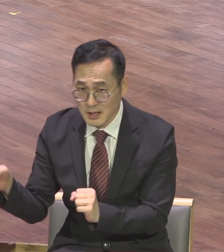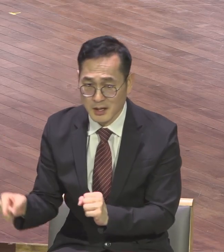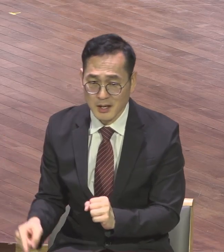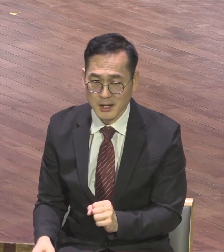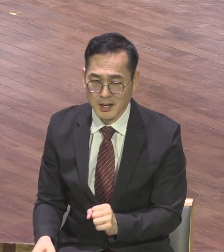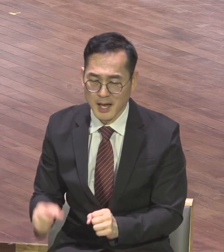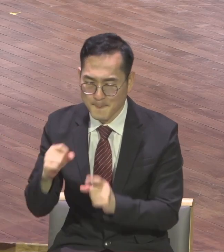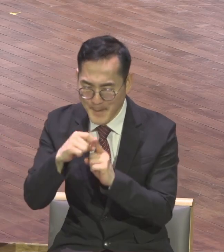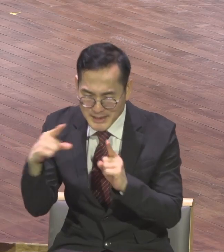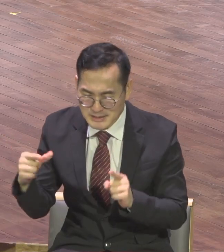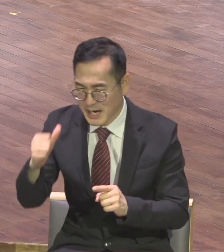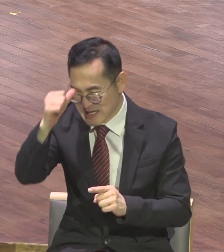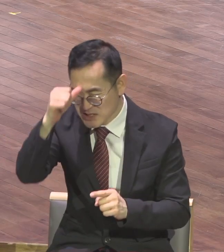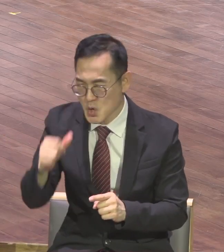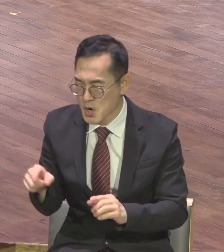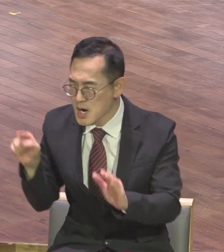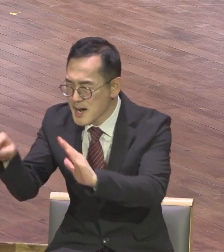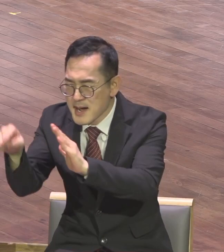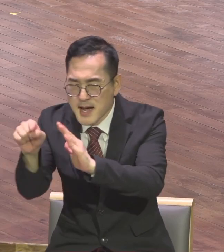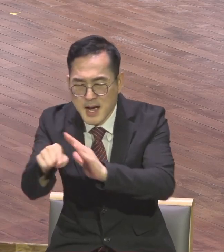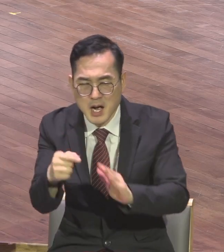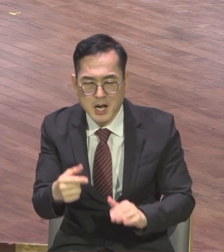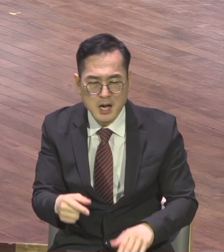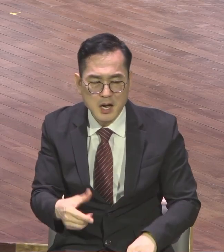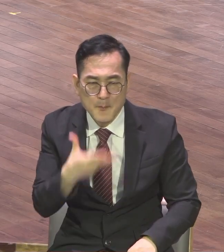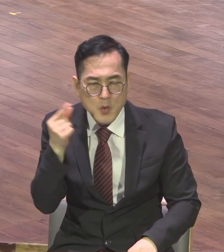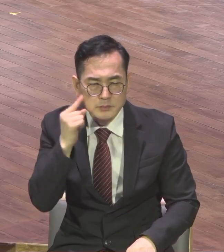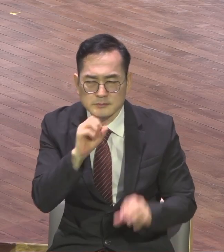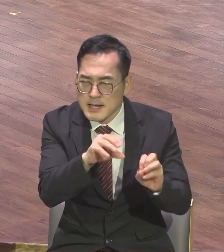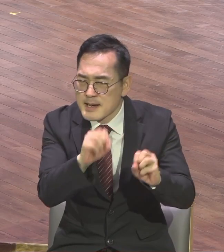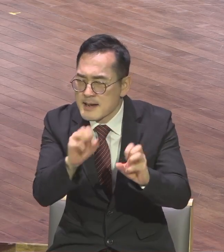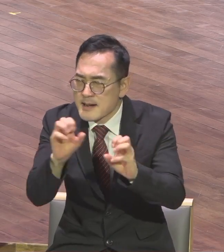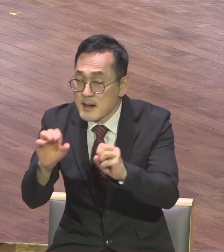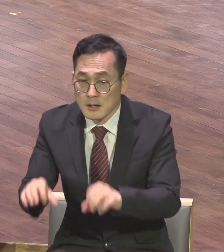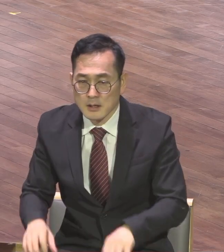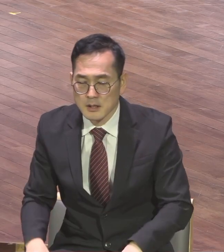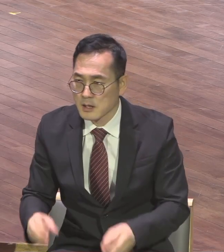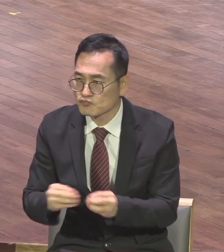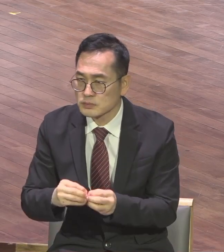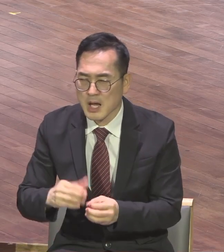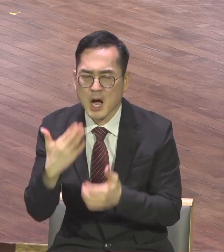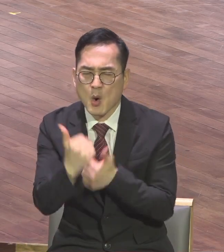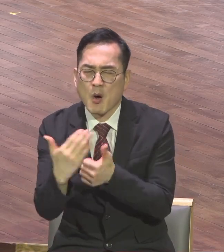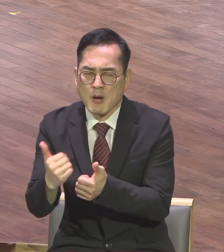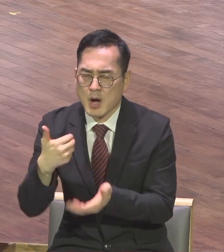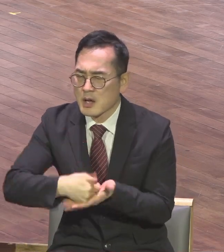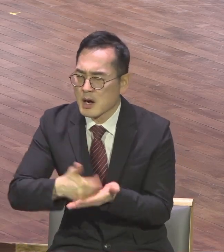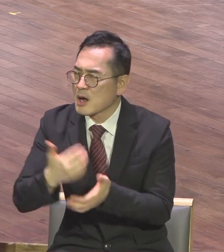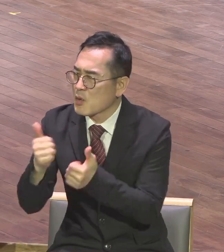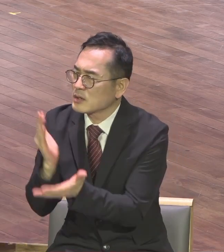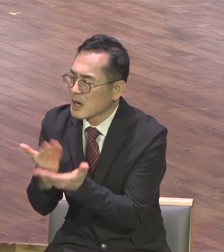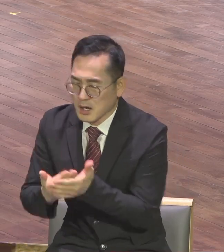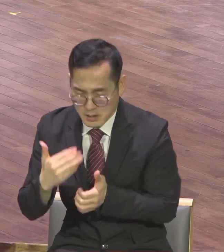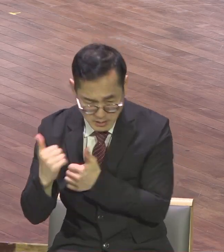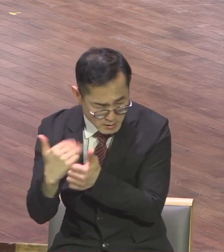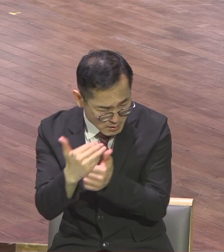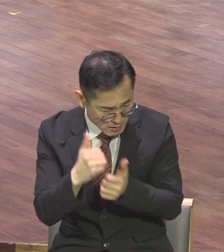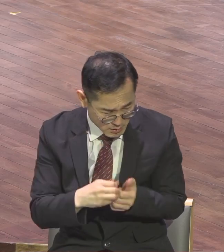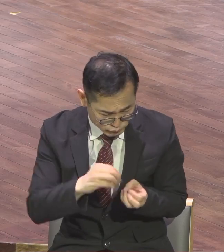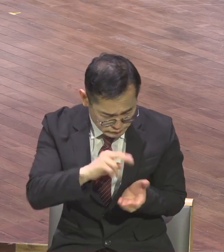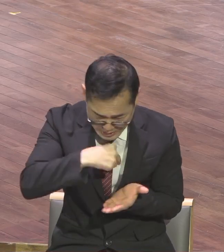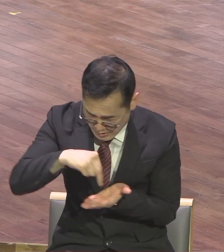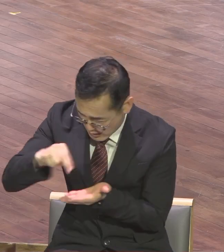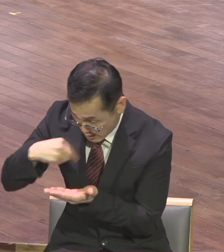얼마나 오는지 그냥 현장을 얼마나 뛰는지 그냥 막 뛰니까 막 계속 갈급한 사람